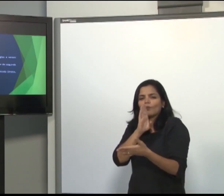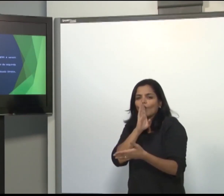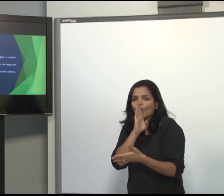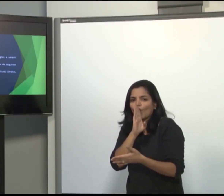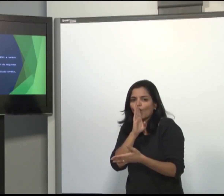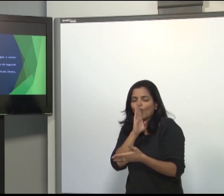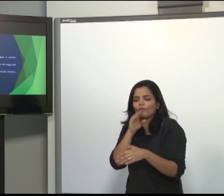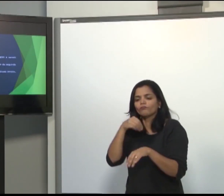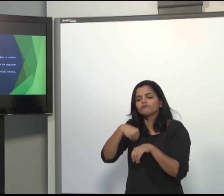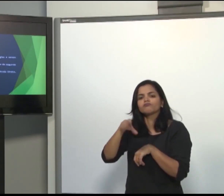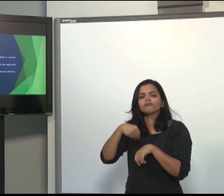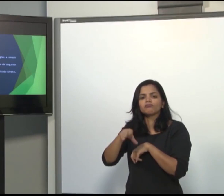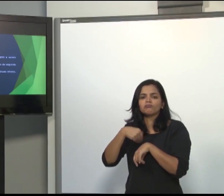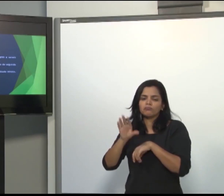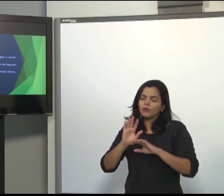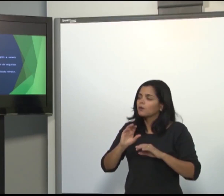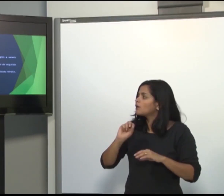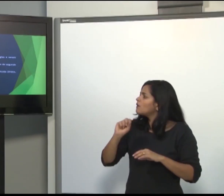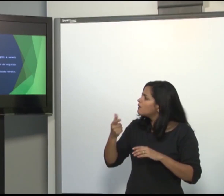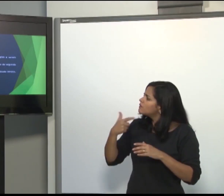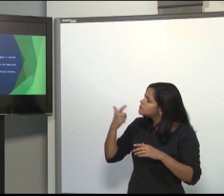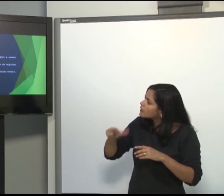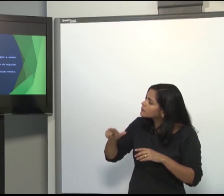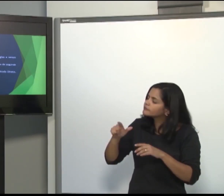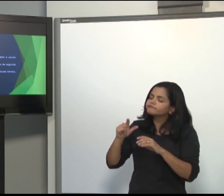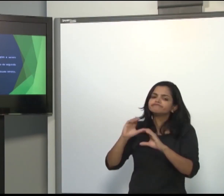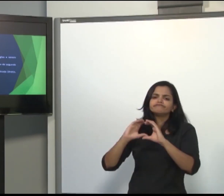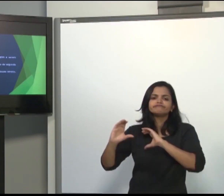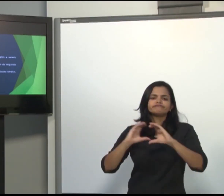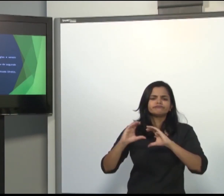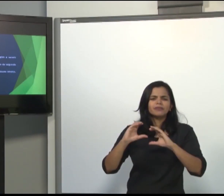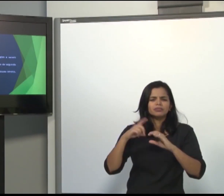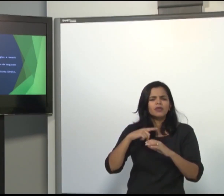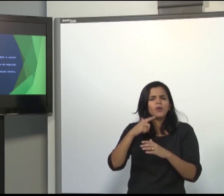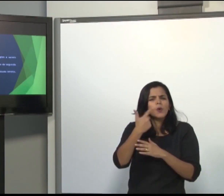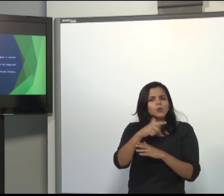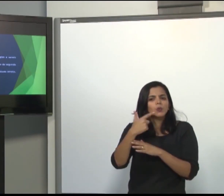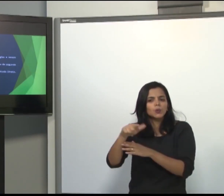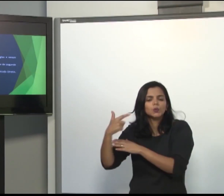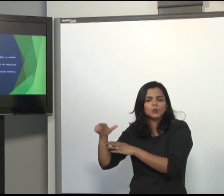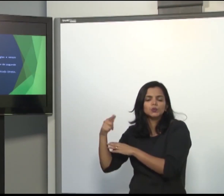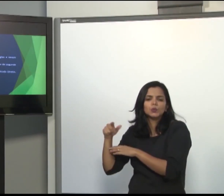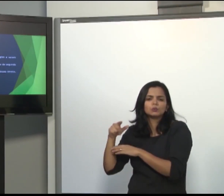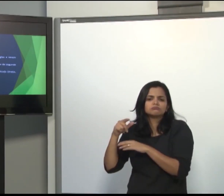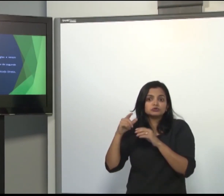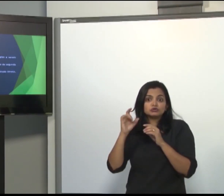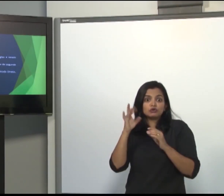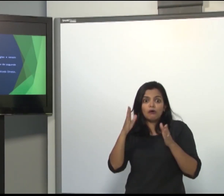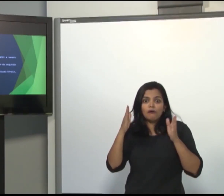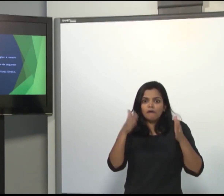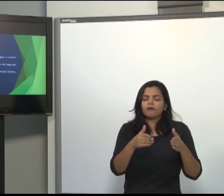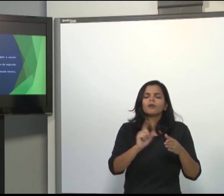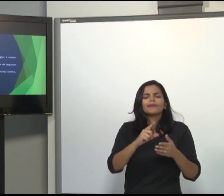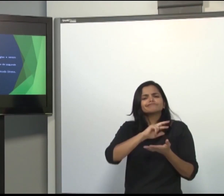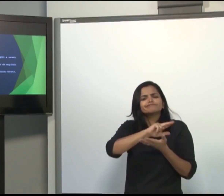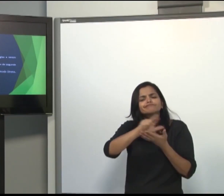E temos também a abordagem comunicativa, dentre outras. Não são só essas. Aqui